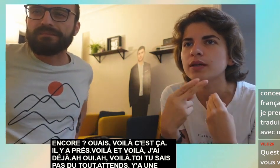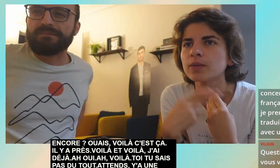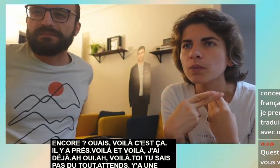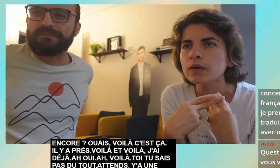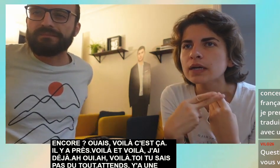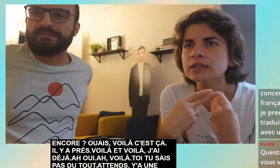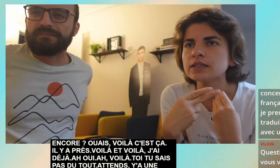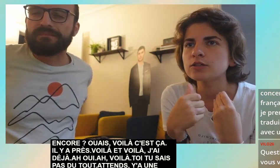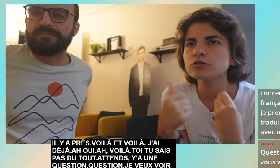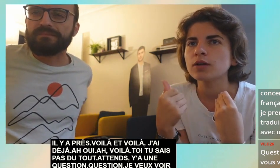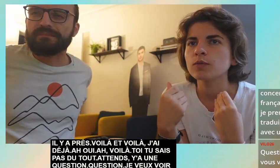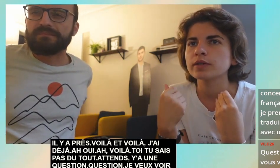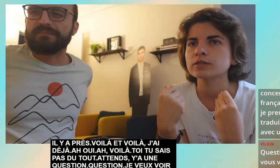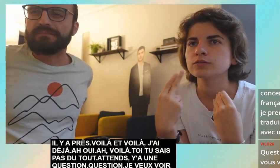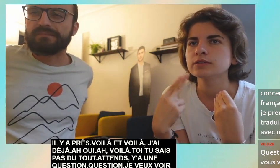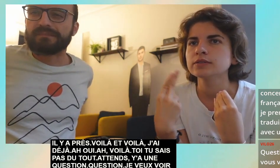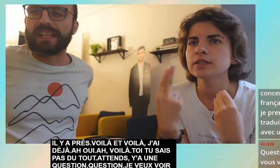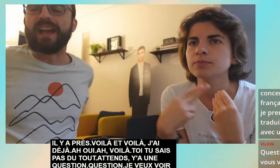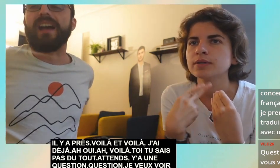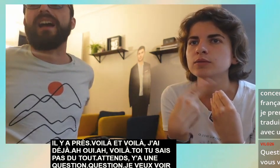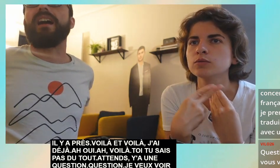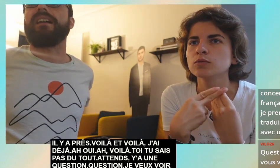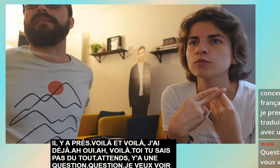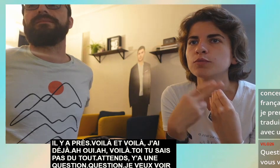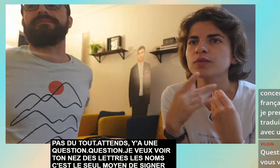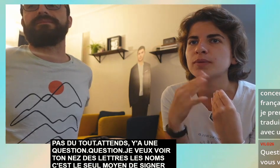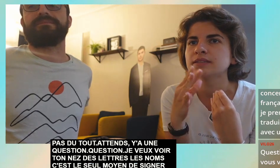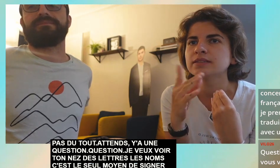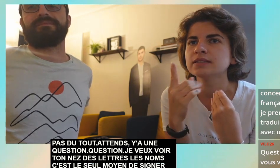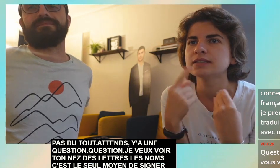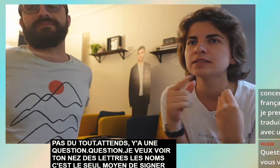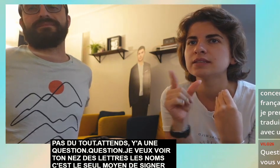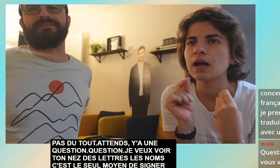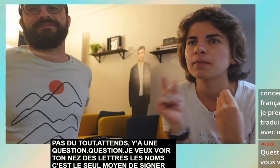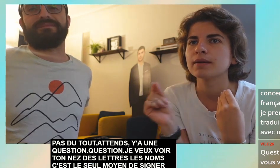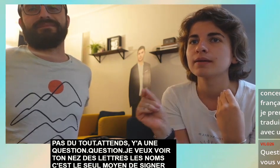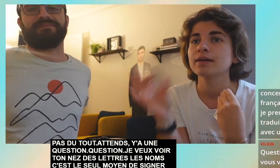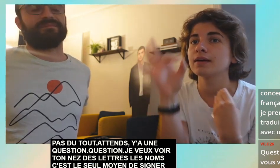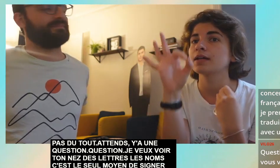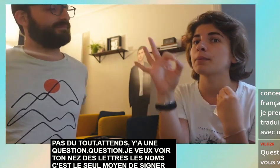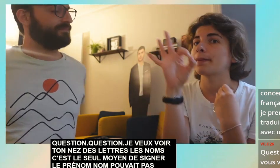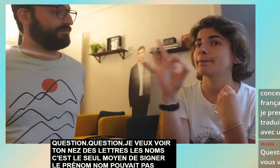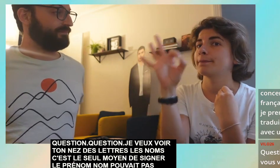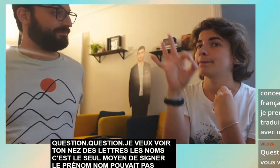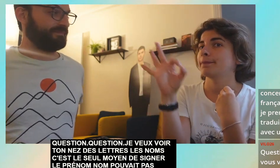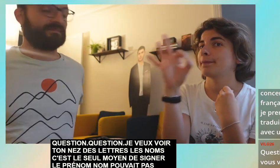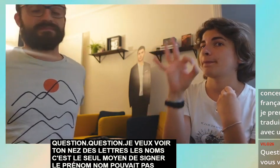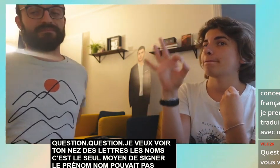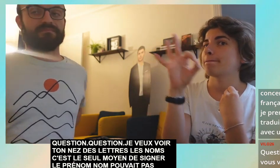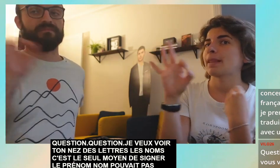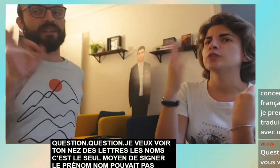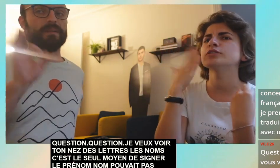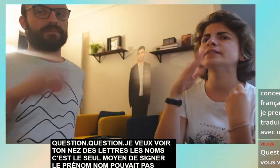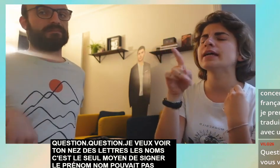noms. C'est le seul moyen de signer les prénoms, non? Vous ne pouvez pas signer les syllabes. Ah, il n'y a pas. Y a pas.